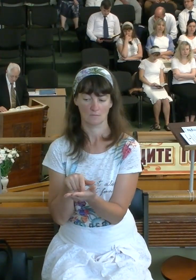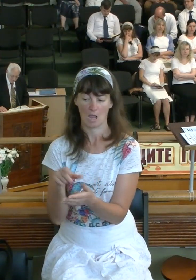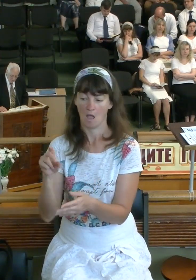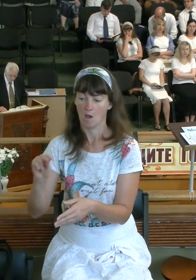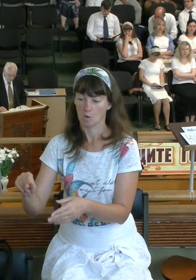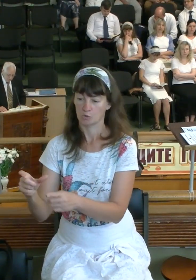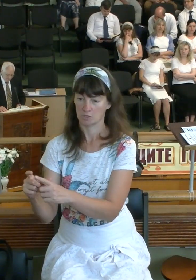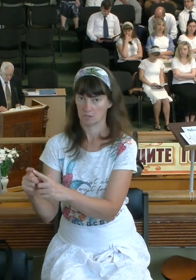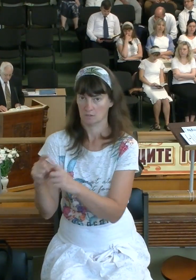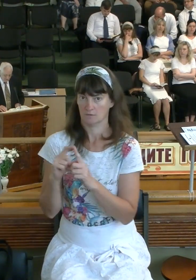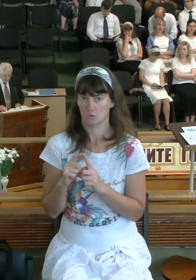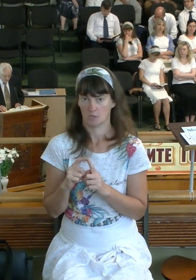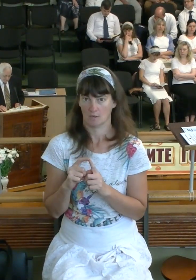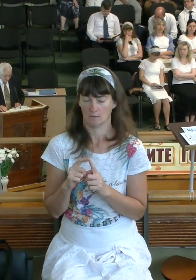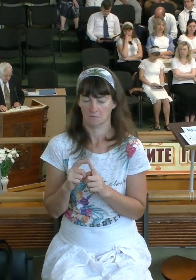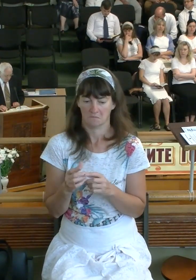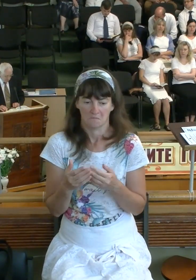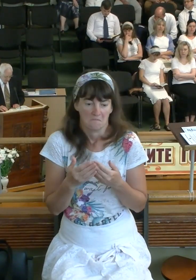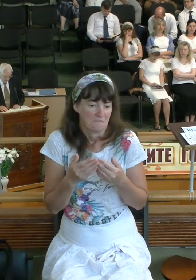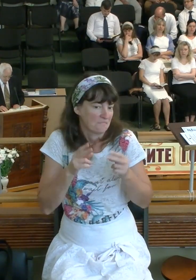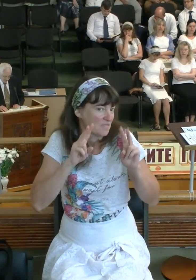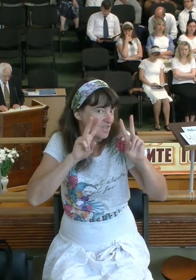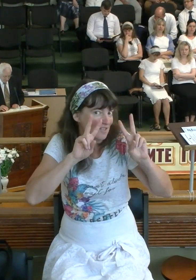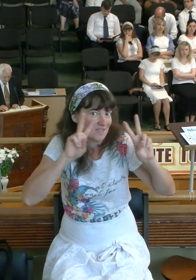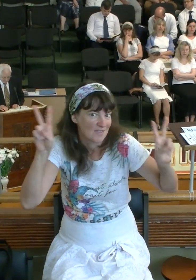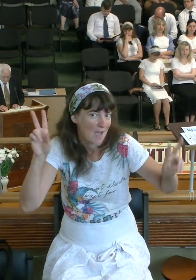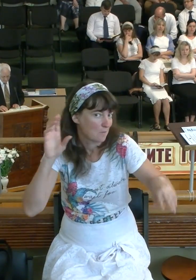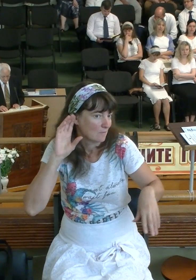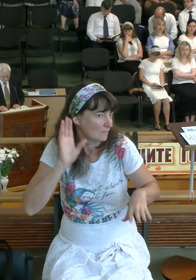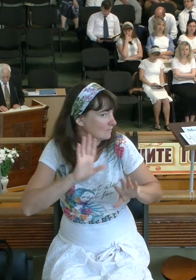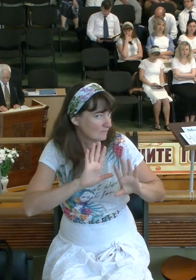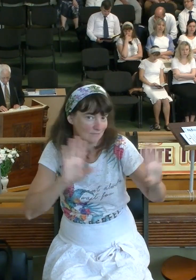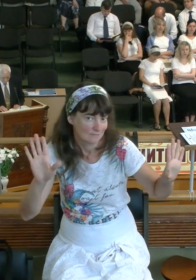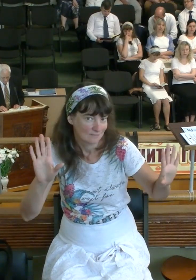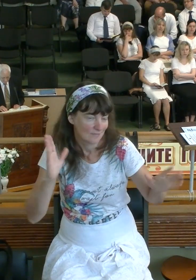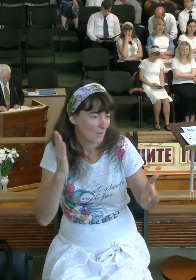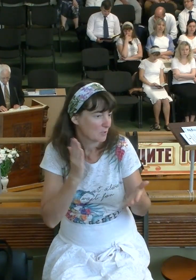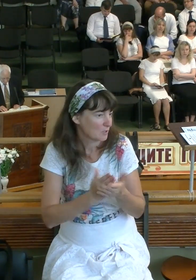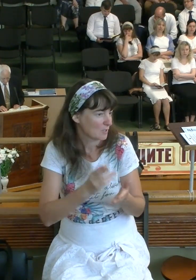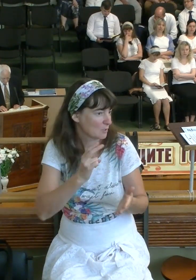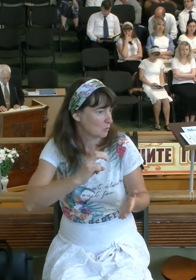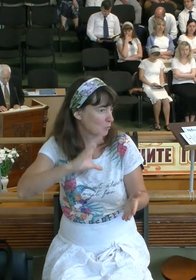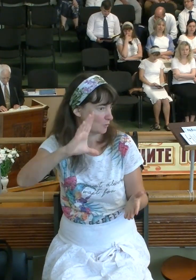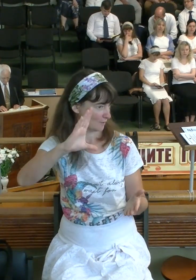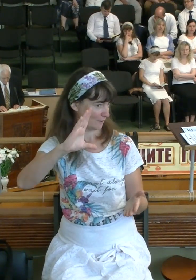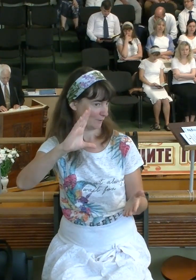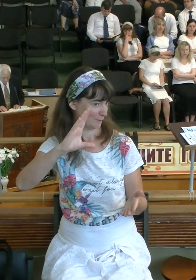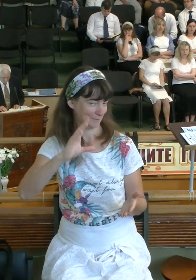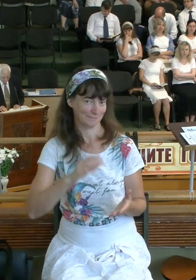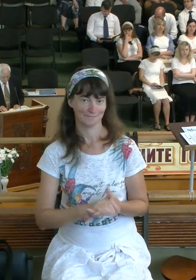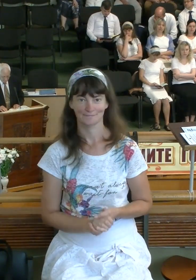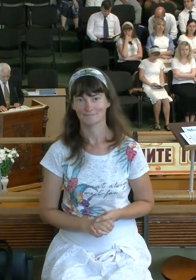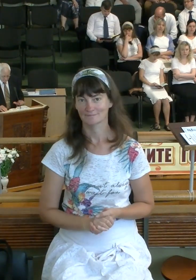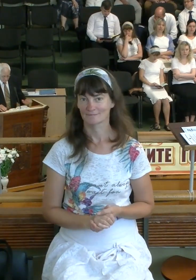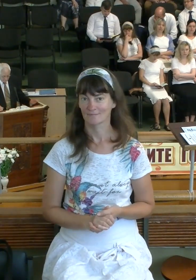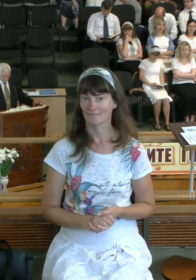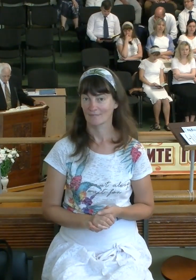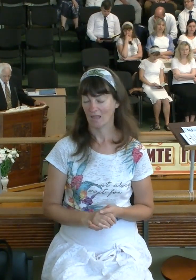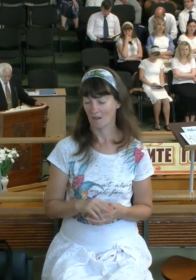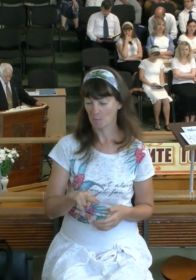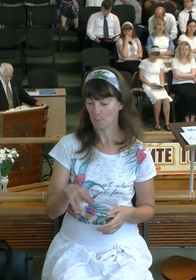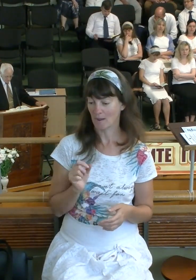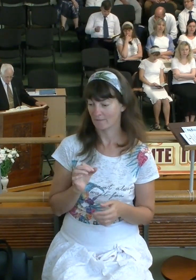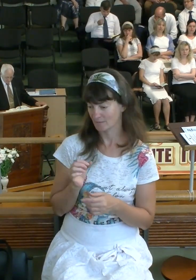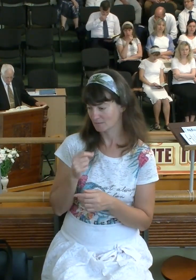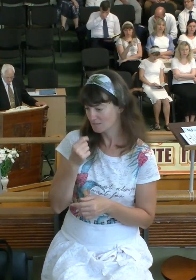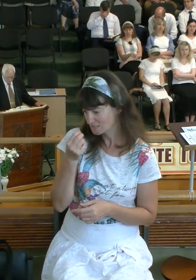ему: «Мы даже и не слыхали, есть ли Дух Святый». Он сказал им: